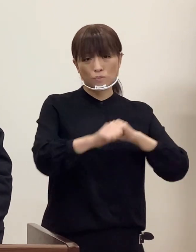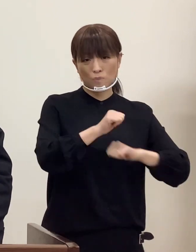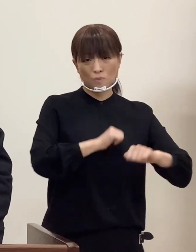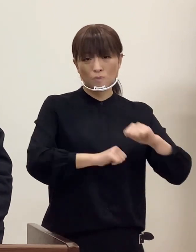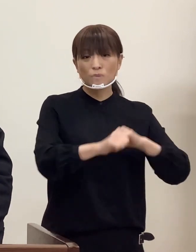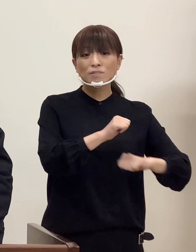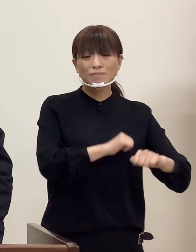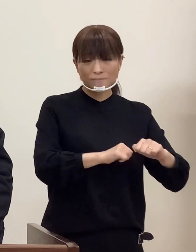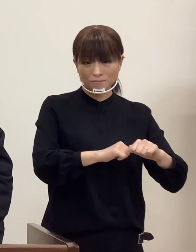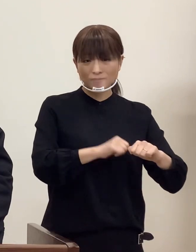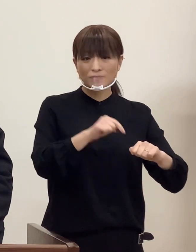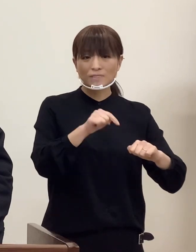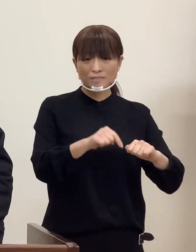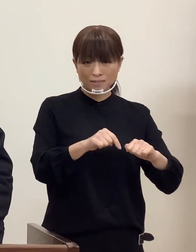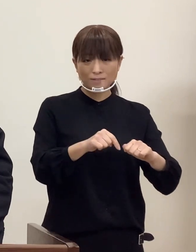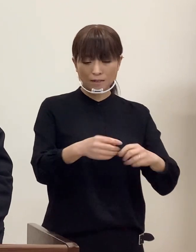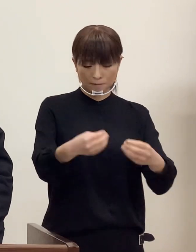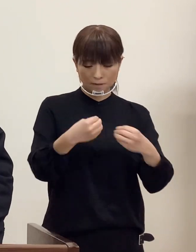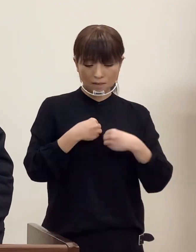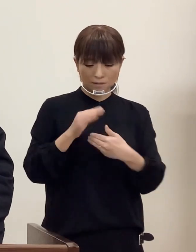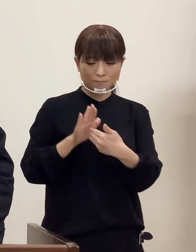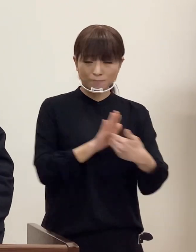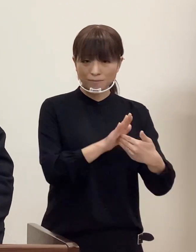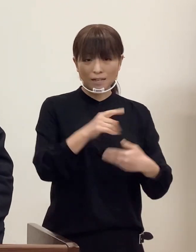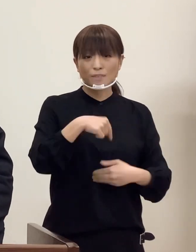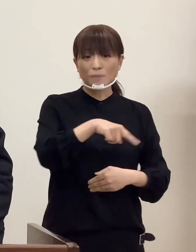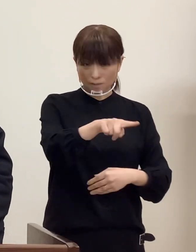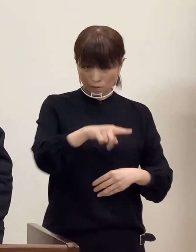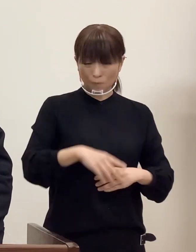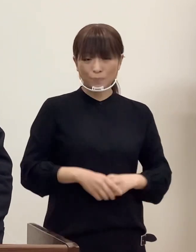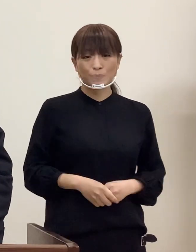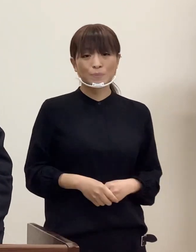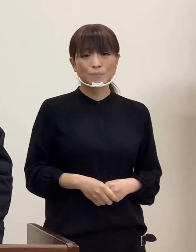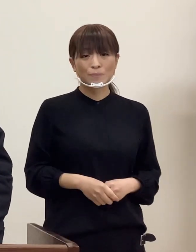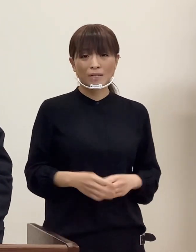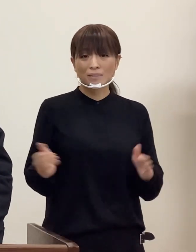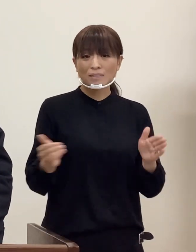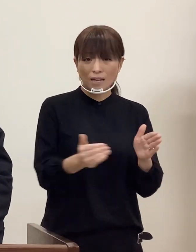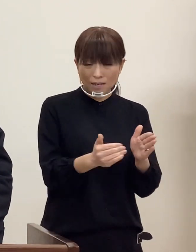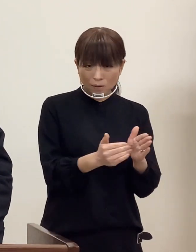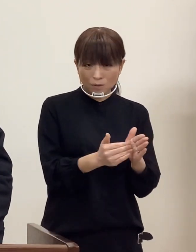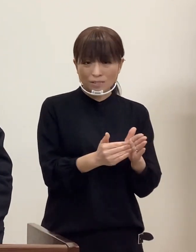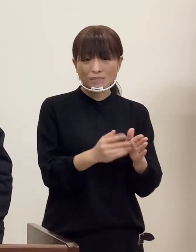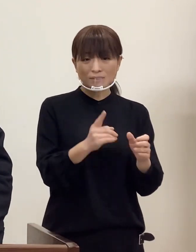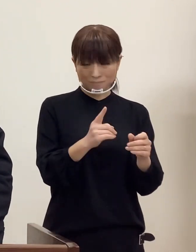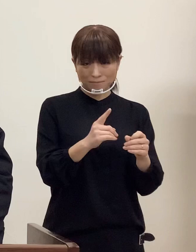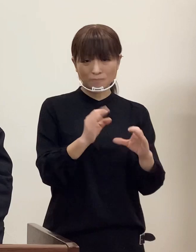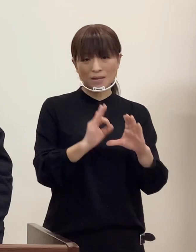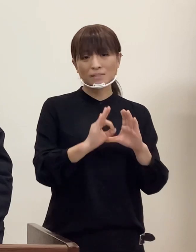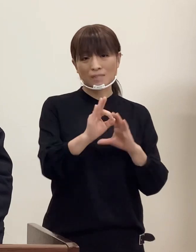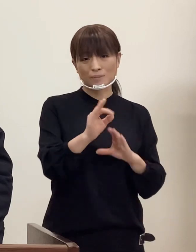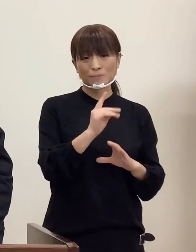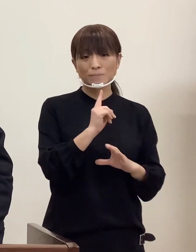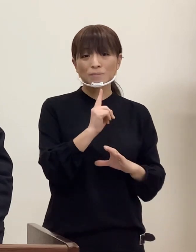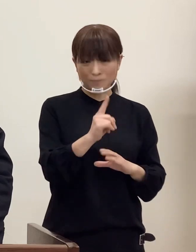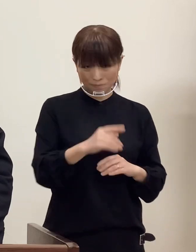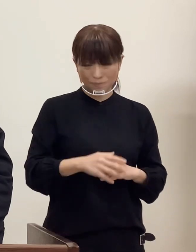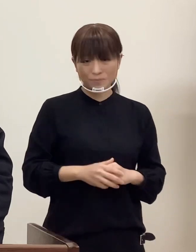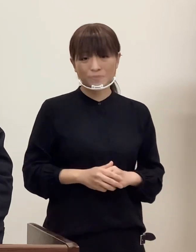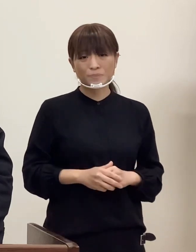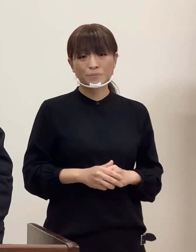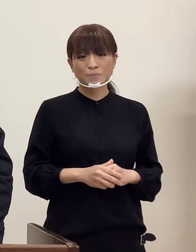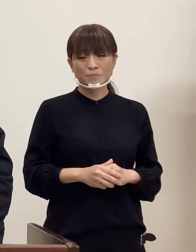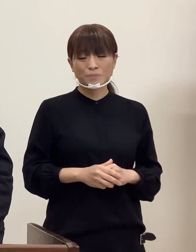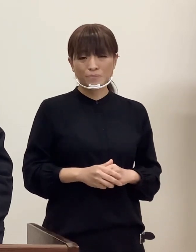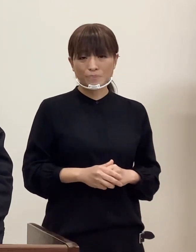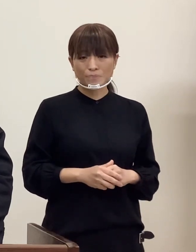、感染リスクを減らしてまいりましょう。結びに、年内最後のメッセージにあたって